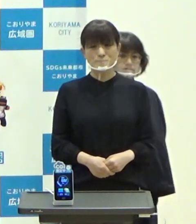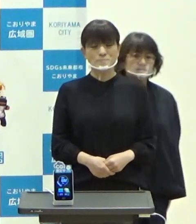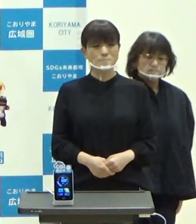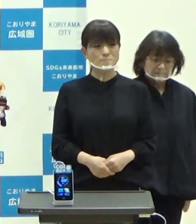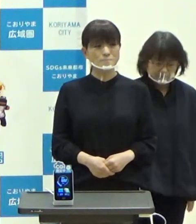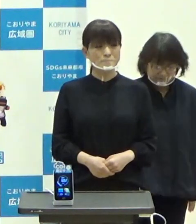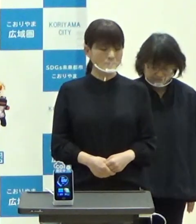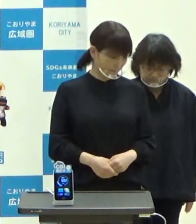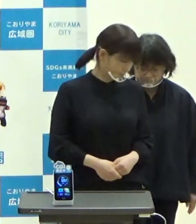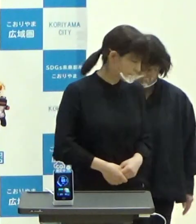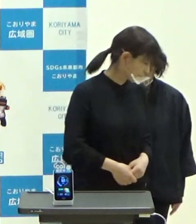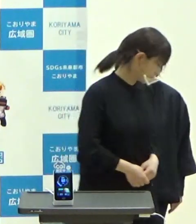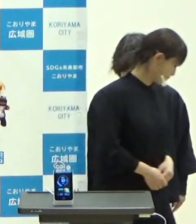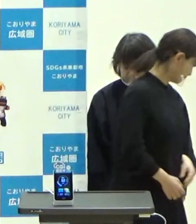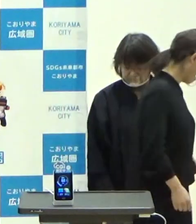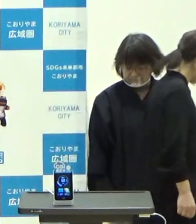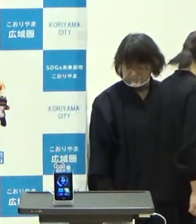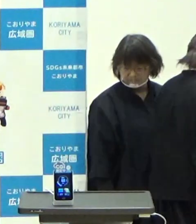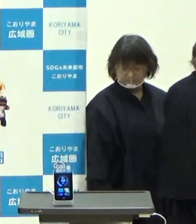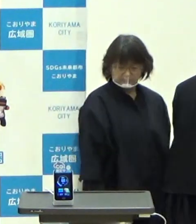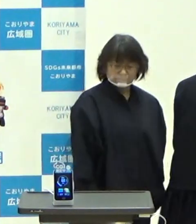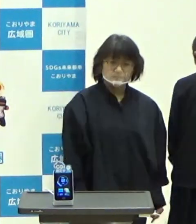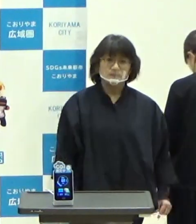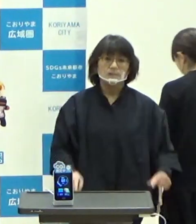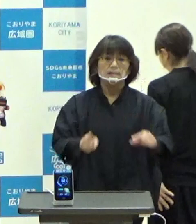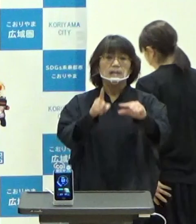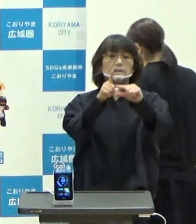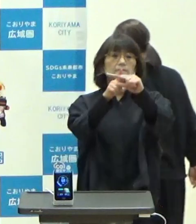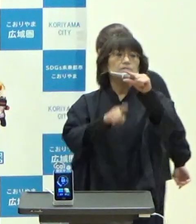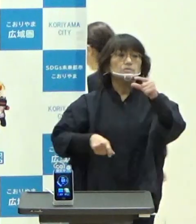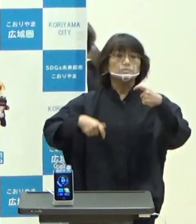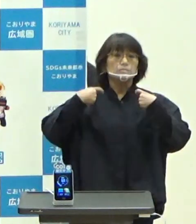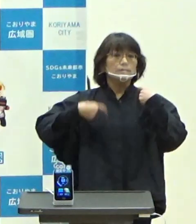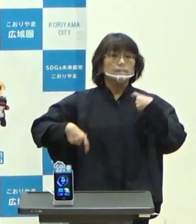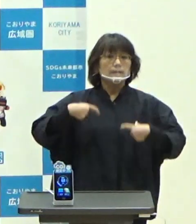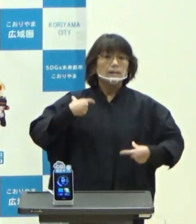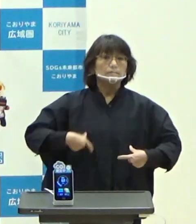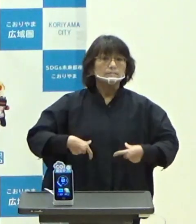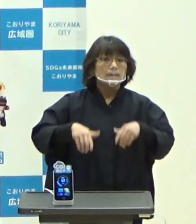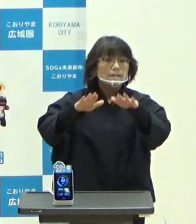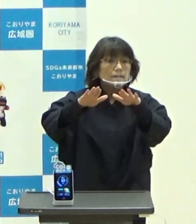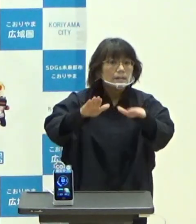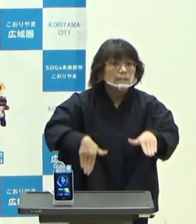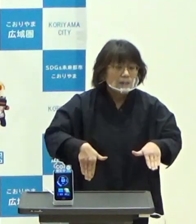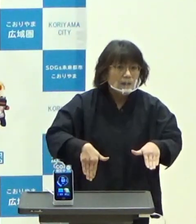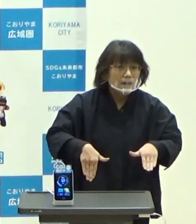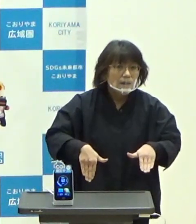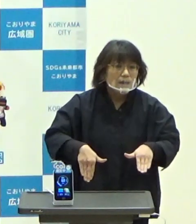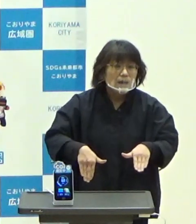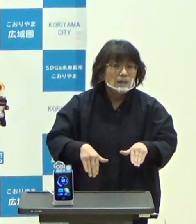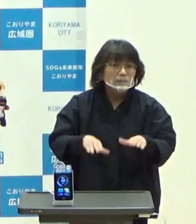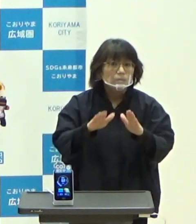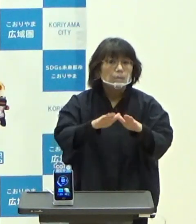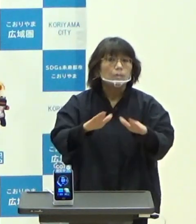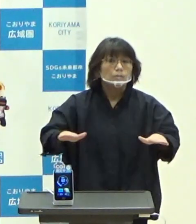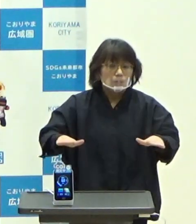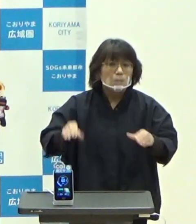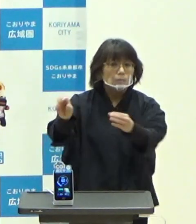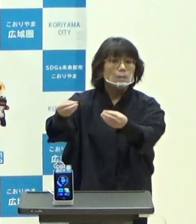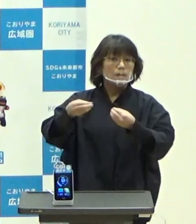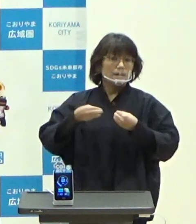それから中学生以下の感染が増えているということですけれども、ちょっと繰り返しになります